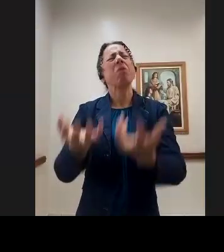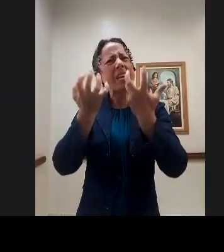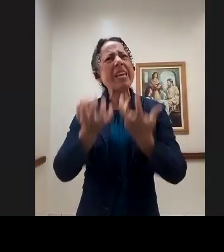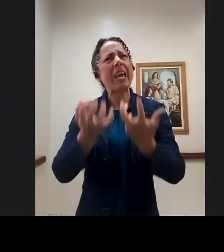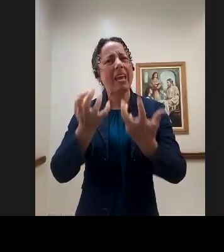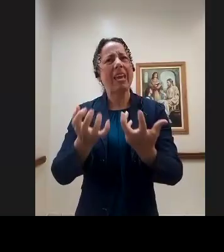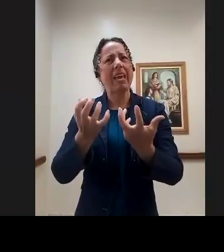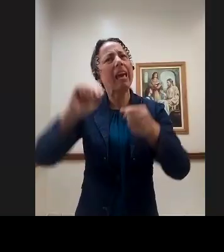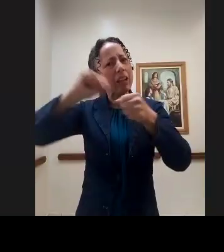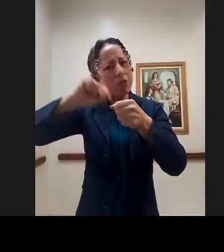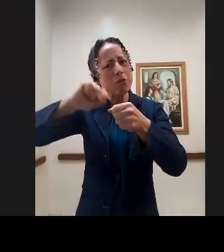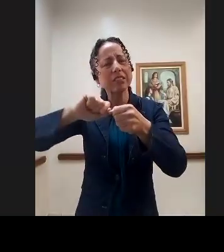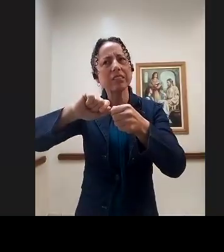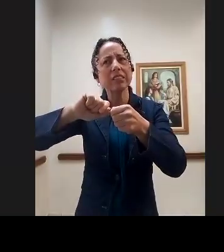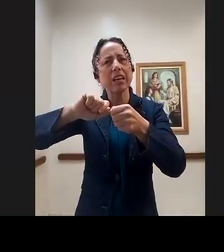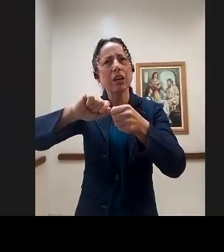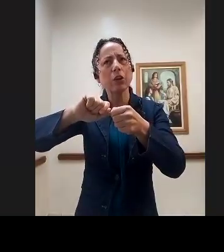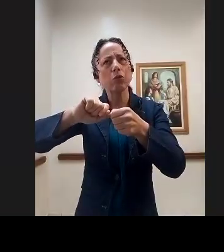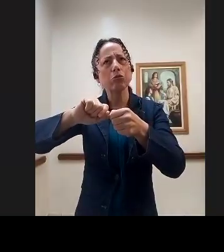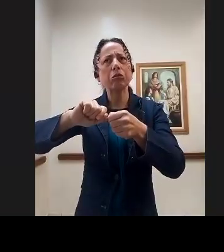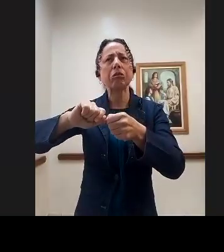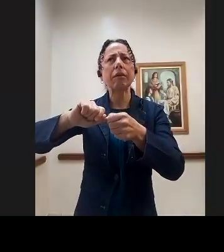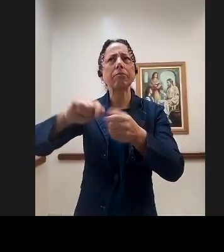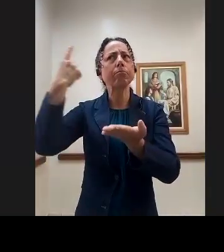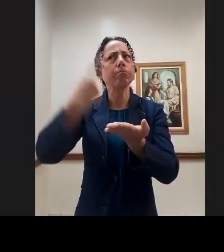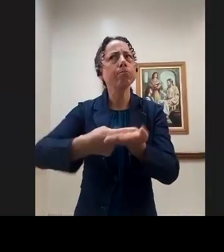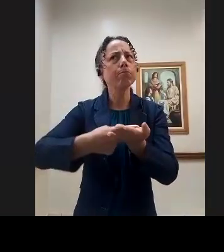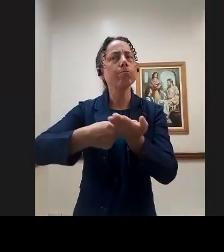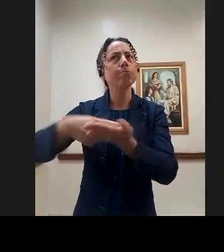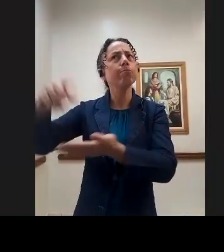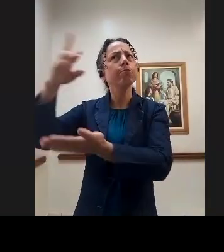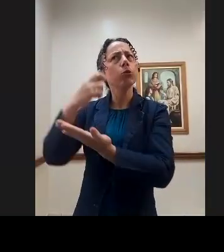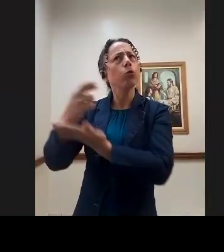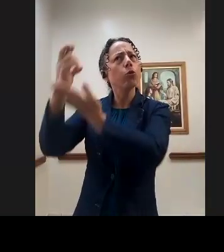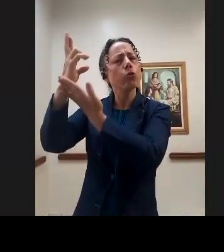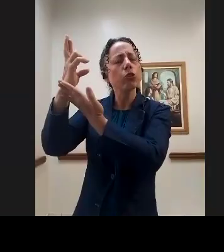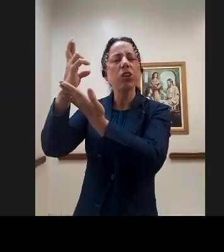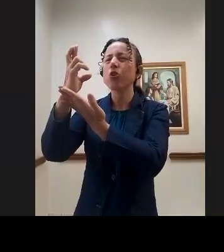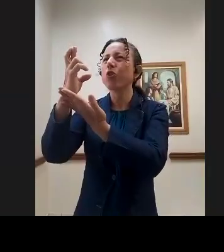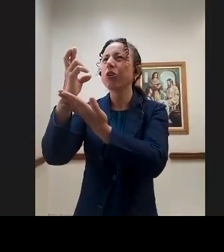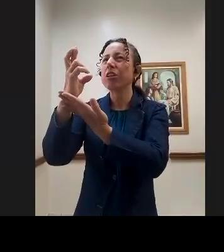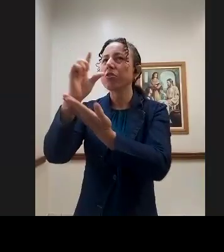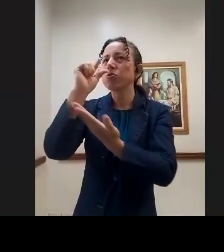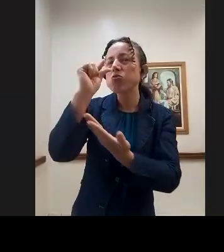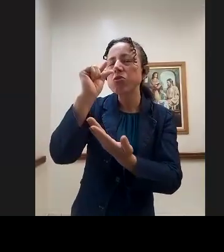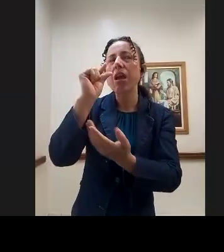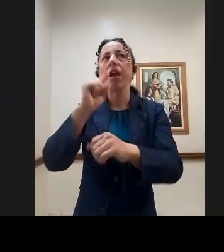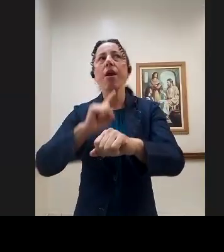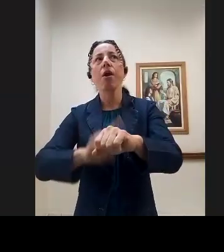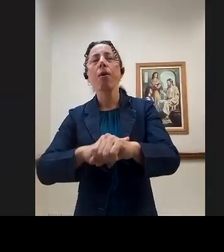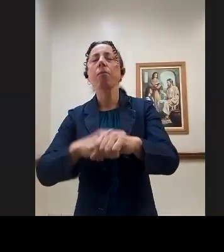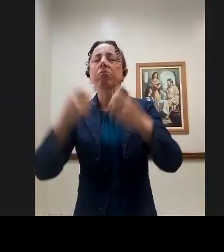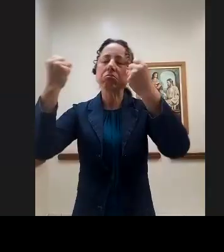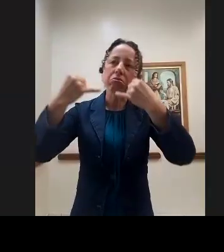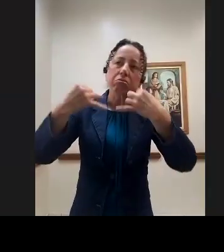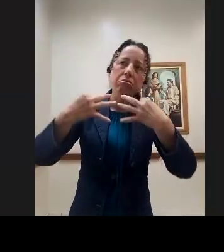se comprometendo, né, com o Senhor. E a gente teve alguns momentos para a gente falar sobre esse compromisso, né, que eles estavam tomando, que eles estavam